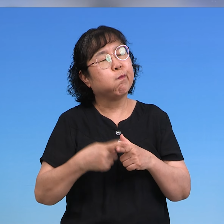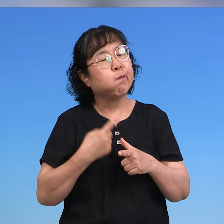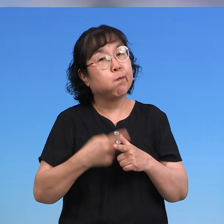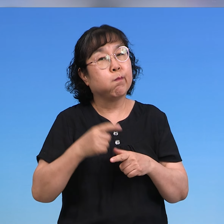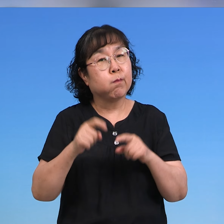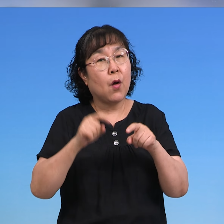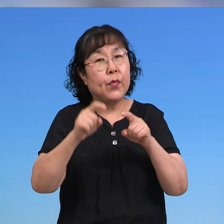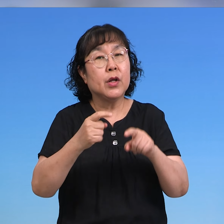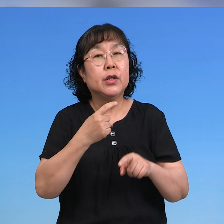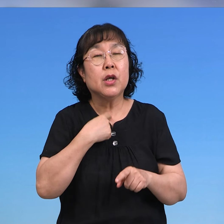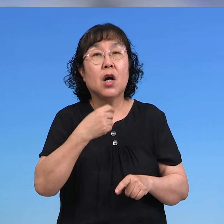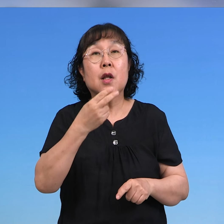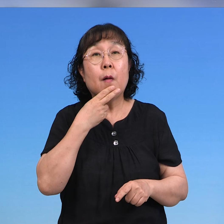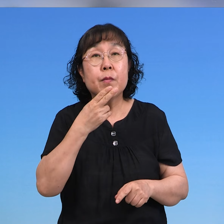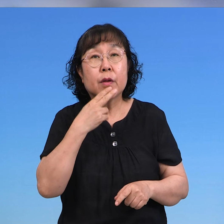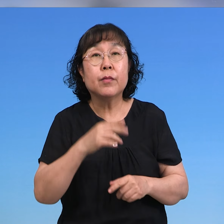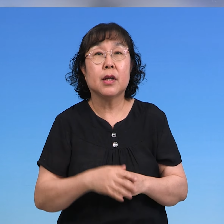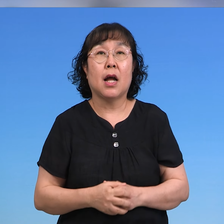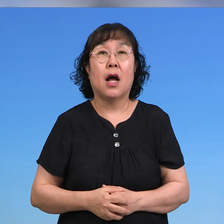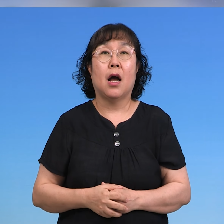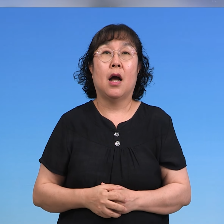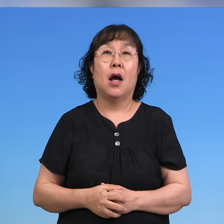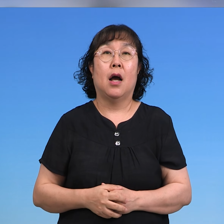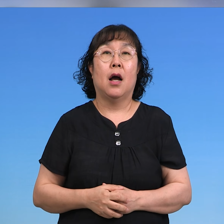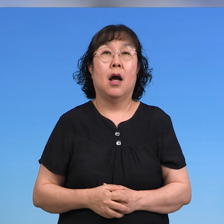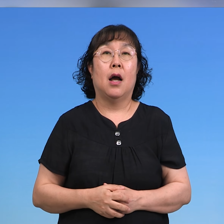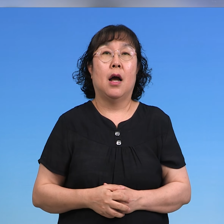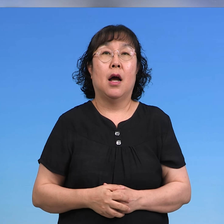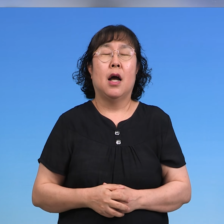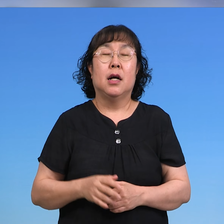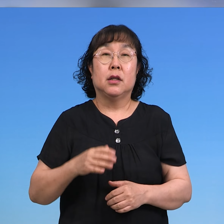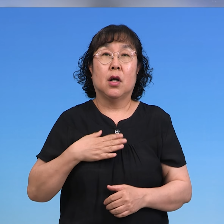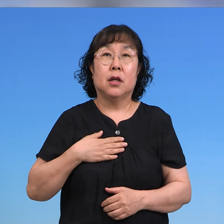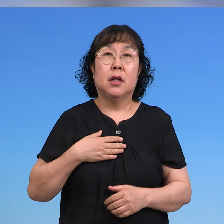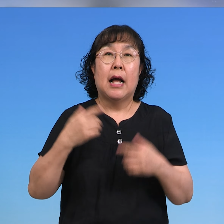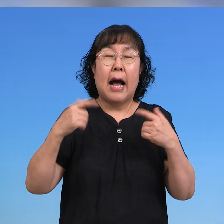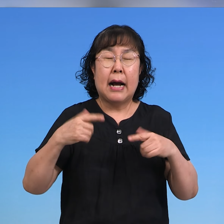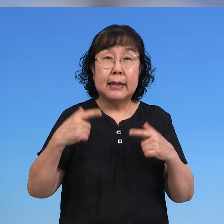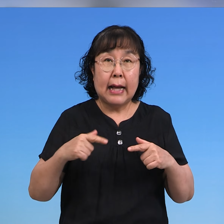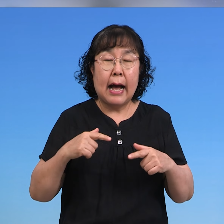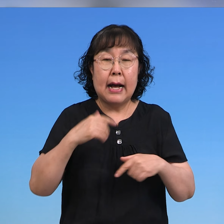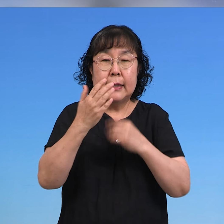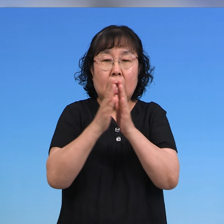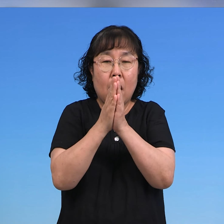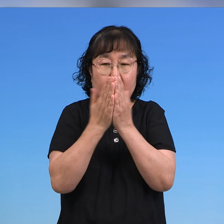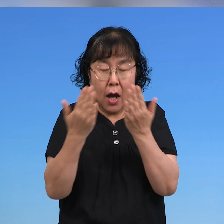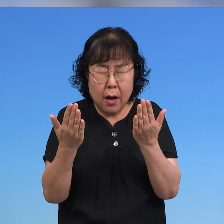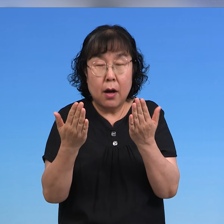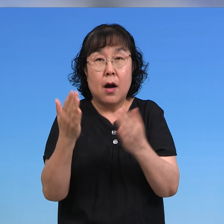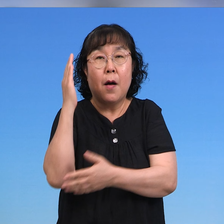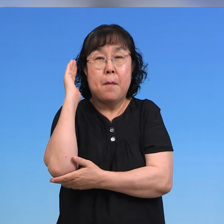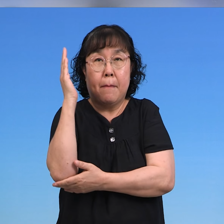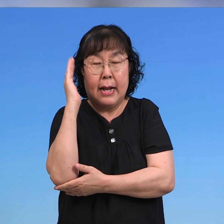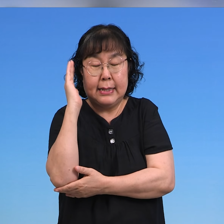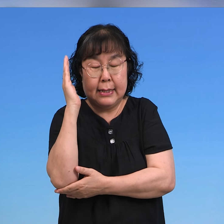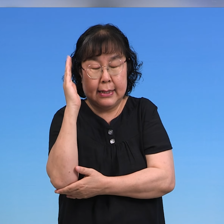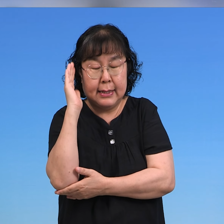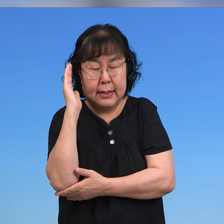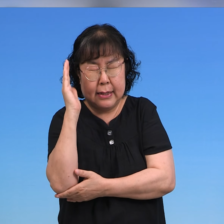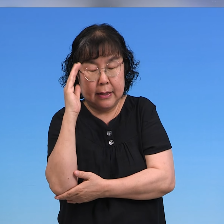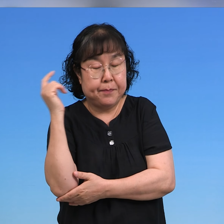그런 그 무료한 시간을 어떻게 견디느냐고요. 반드시 말씀을 집어넣고 가요. 그리고 조금 말씀을